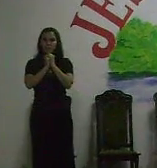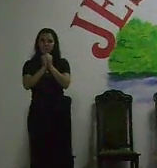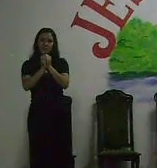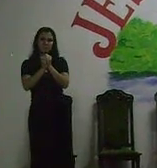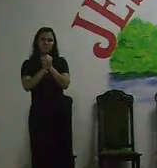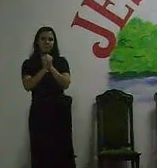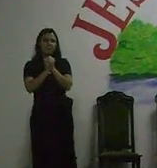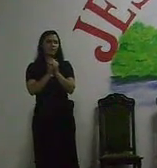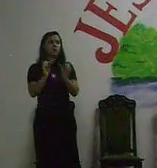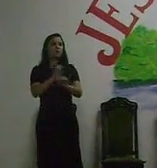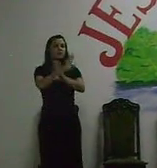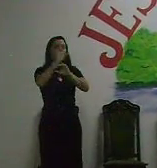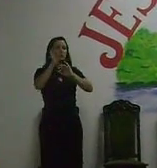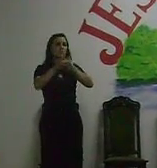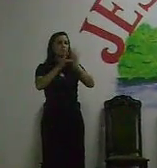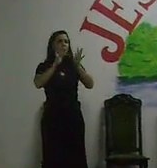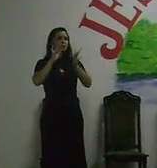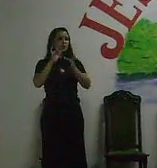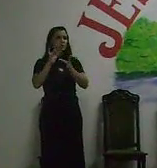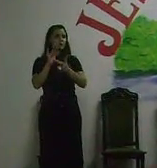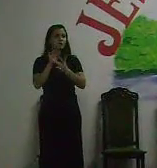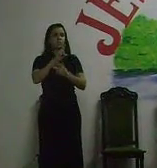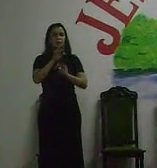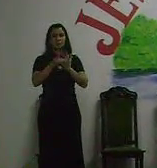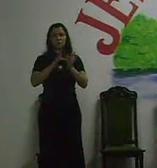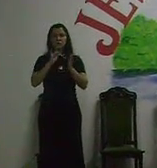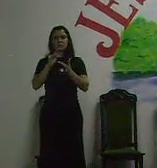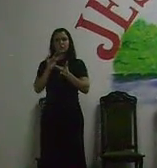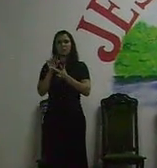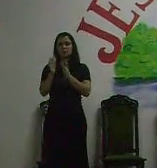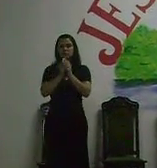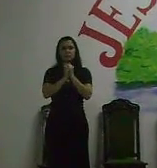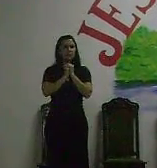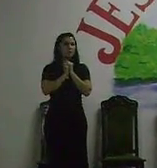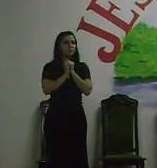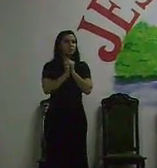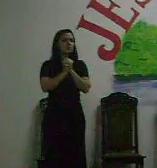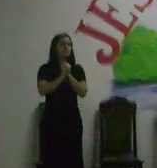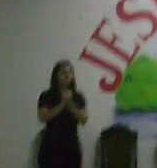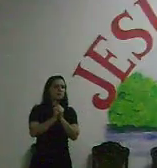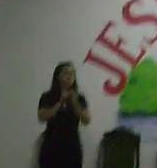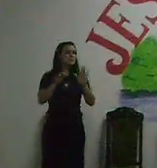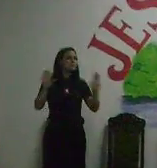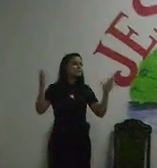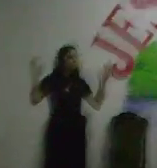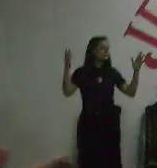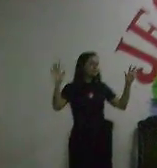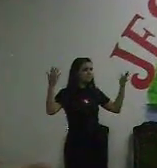Amém? Glória a Deus pela oportunidade. Em nome de Jesus. E as palmas.